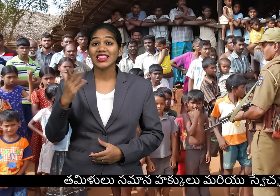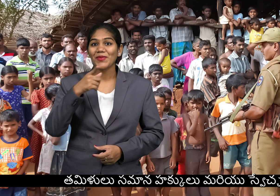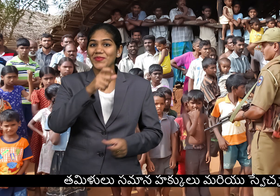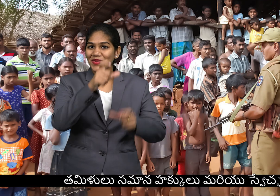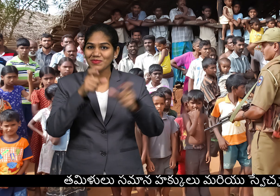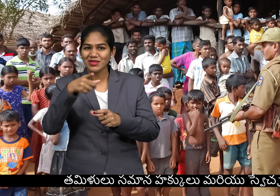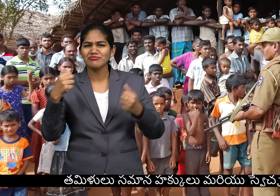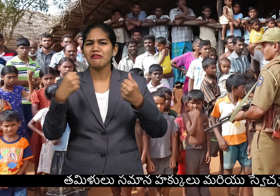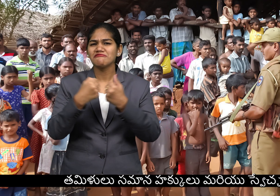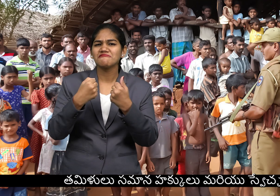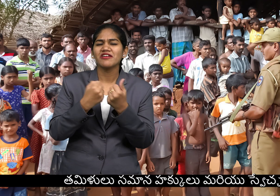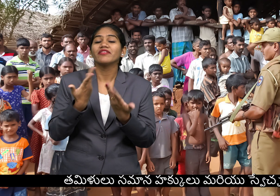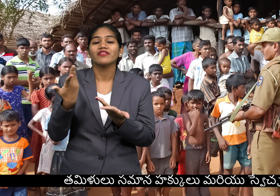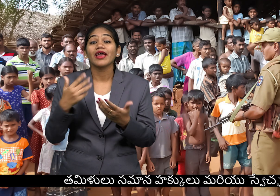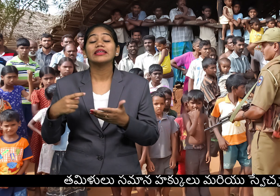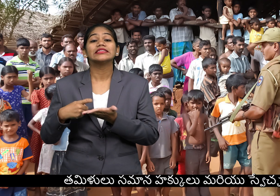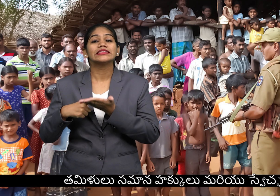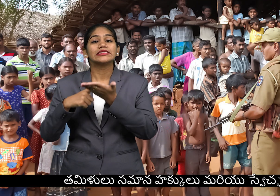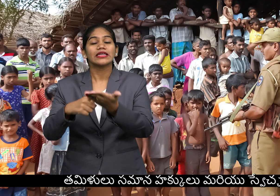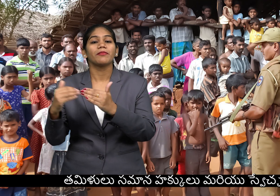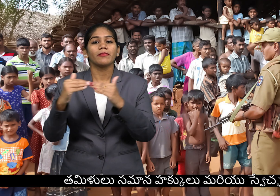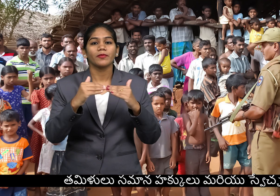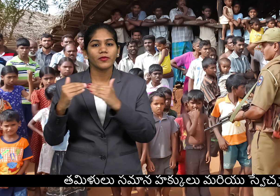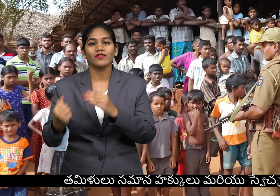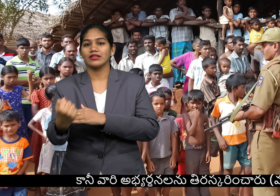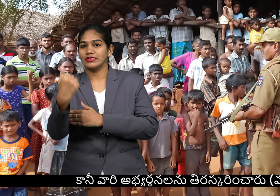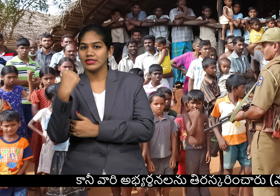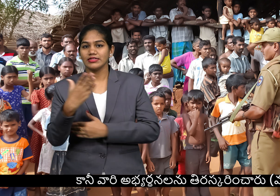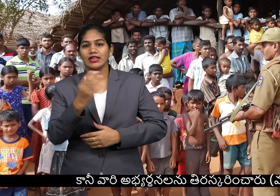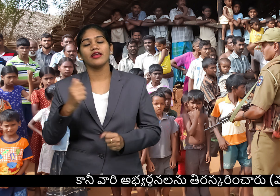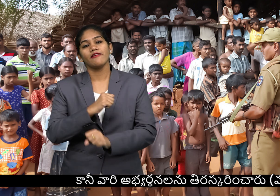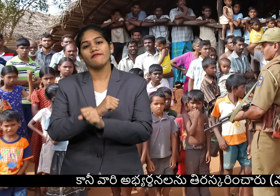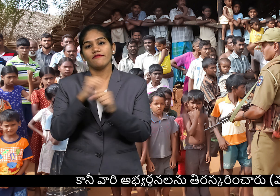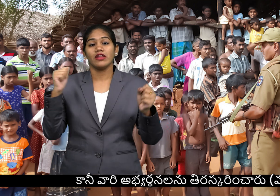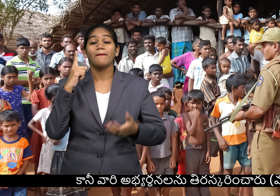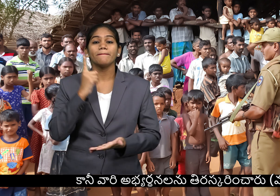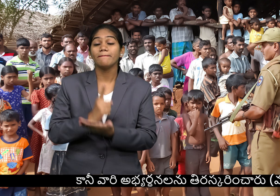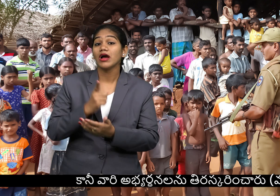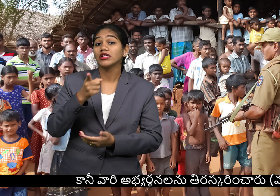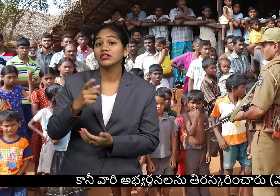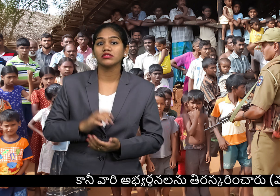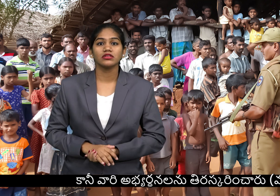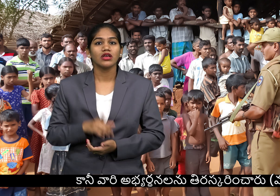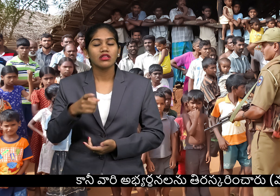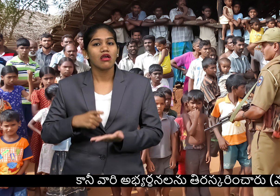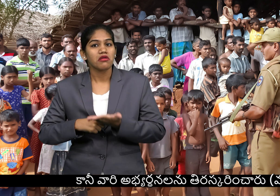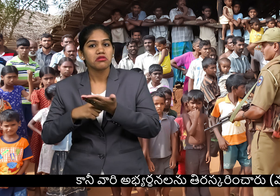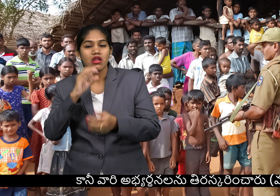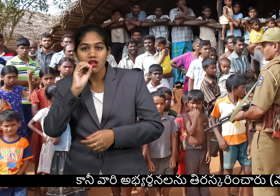తమిళులు సమాన హక్కులు మరియు స్వేచ్ఛ కోసం పోరాడారు, కానీ వారి అభ్యర్థనలను